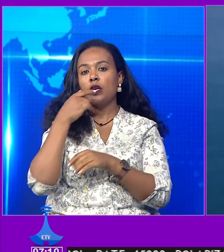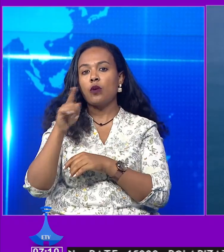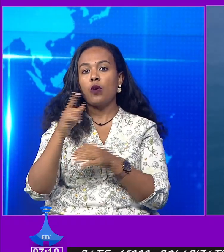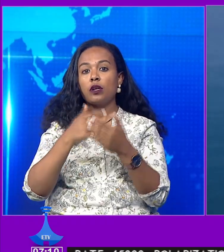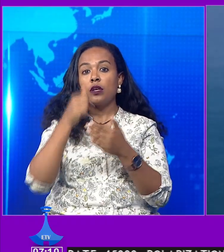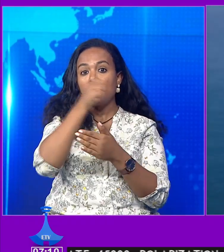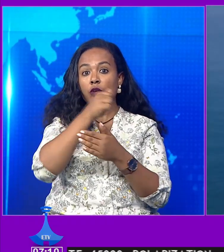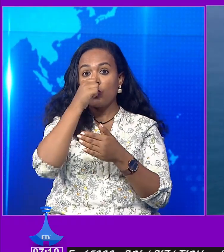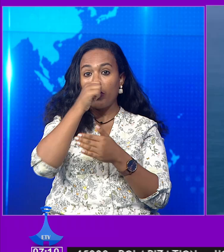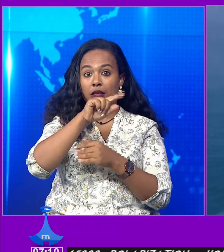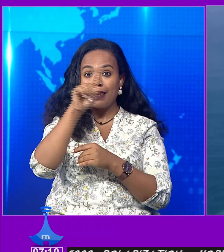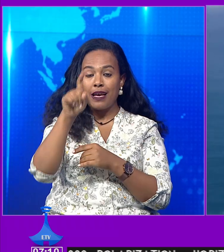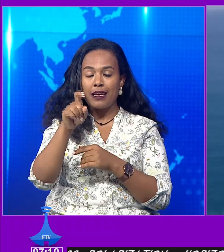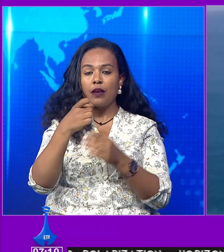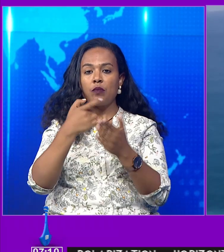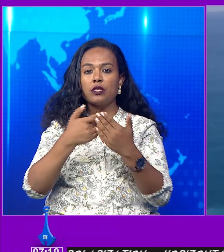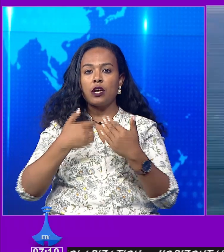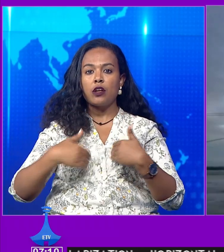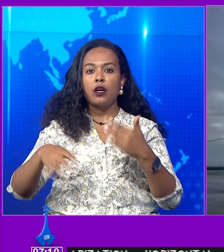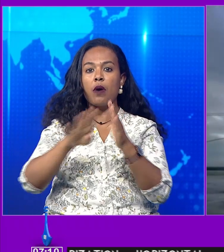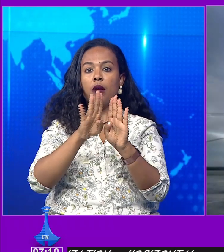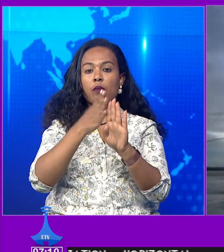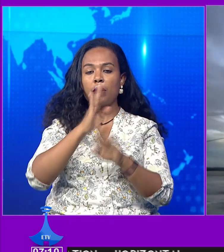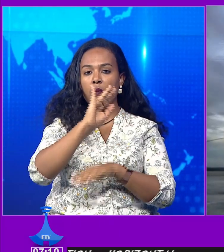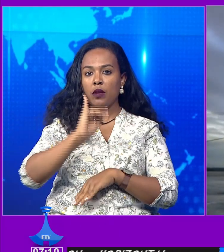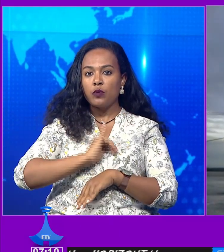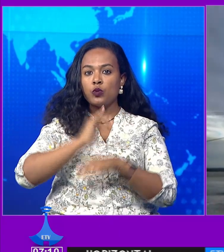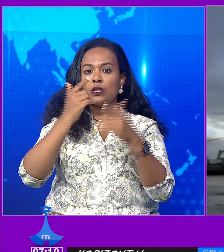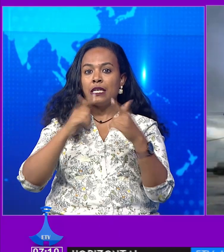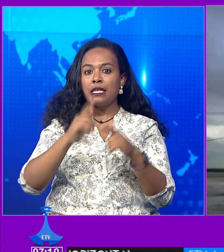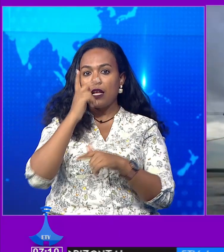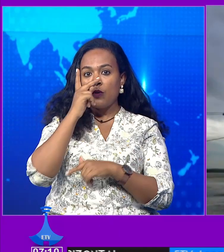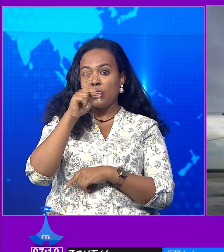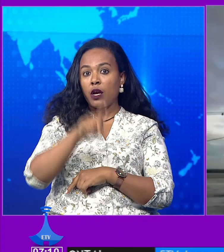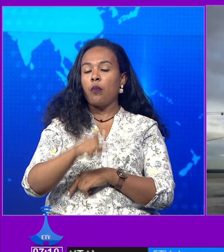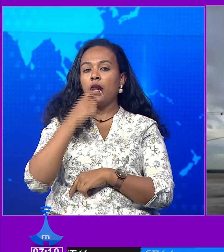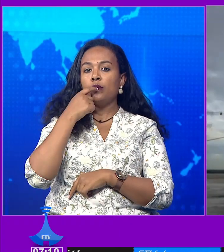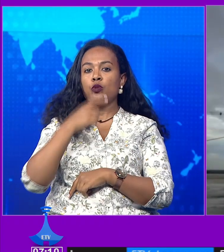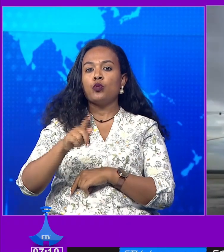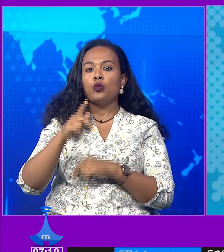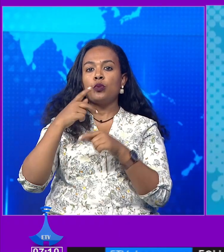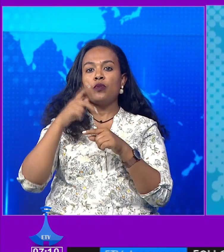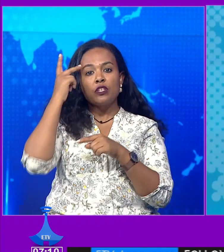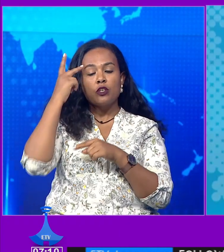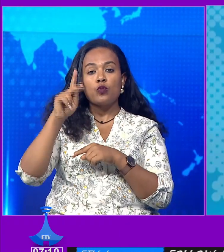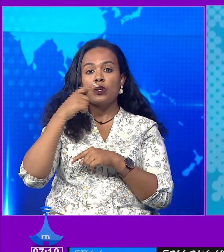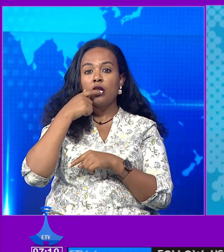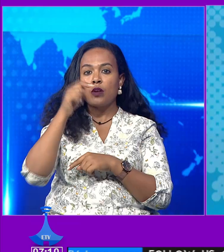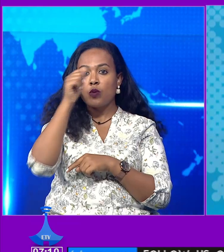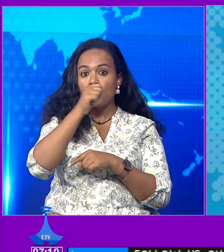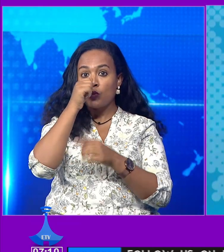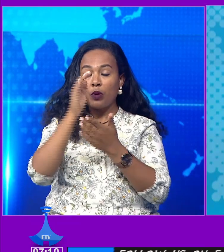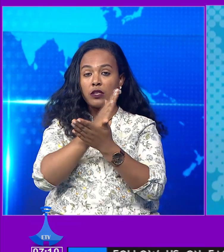የኢትዮጵያን የወደብ ጥያቄ በቀጠናው ያሉ የባህር በር ባለቤቶች እንደ እድል ሊያዩት ይገባልም ሲሉ ፕሮፌሰሩ ያስረዳሉ። ለኢትዮጵያ ተሳትፎ